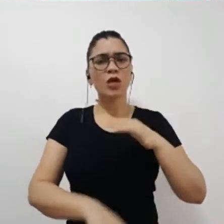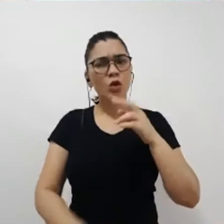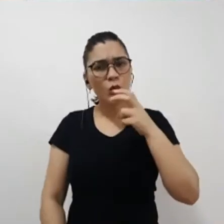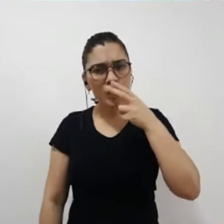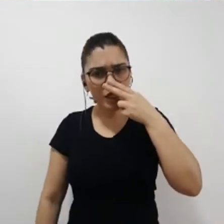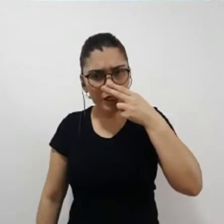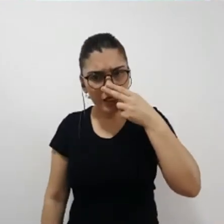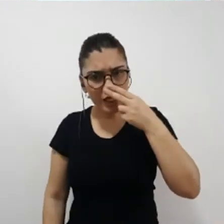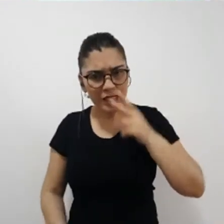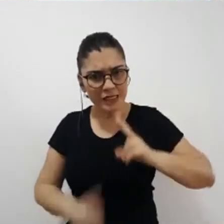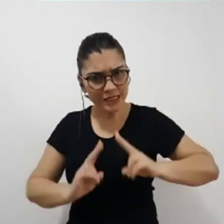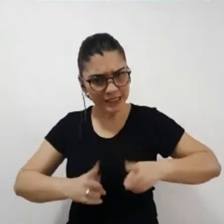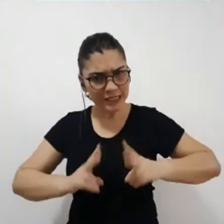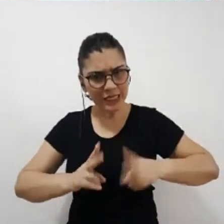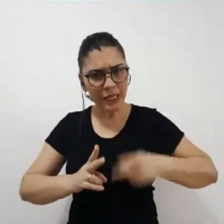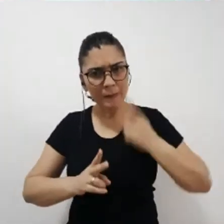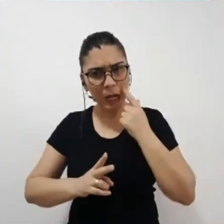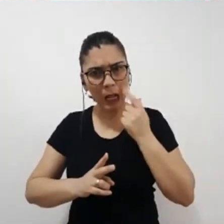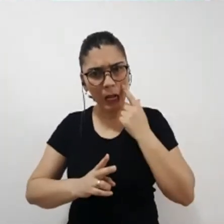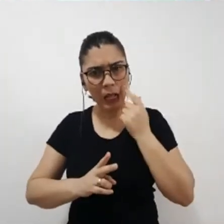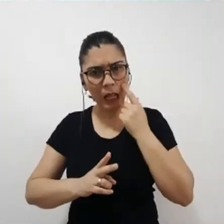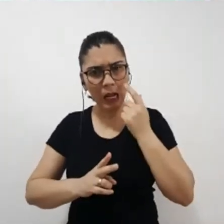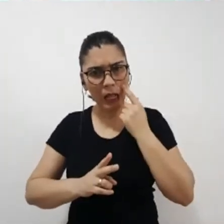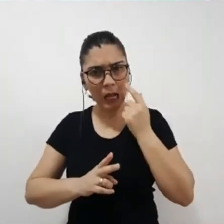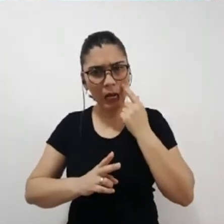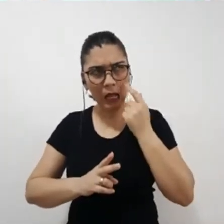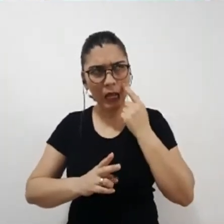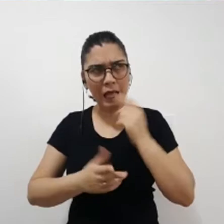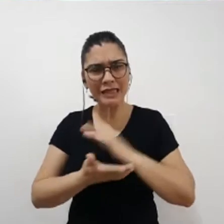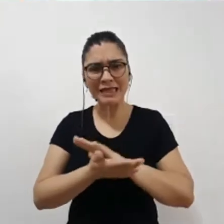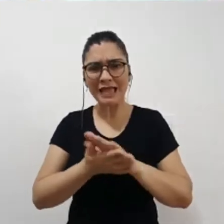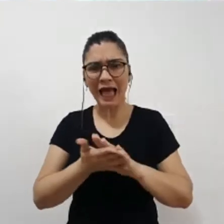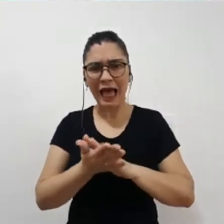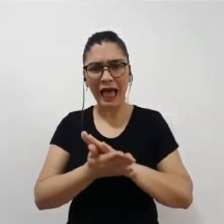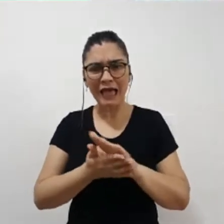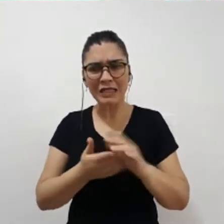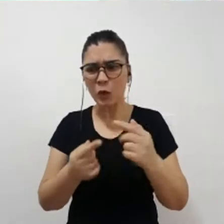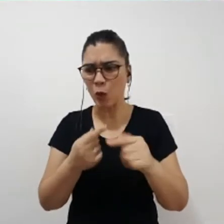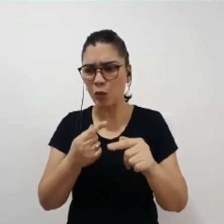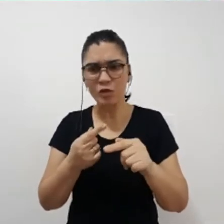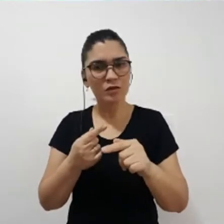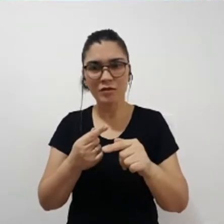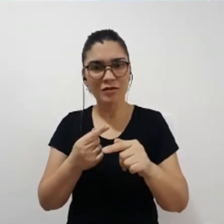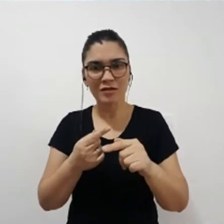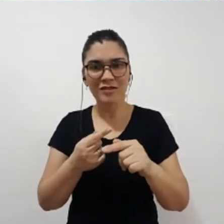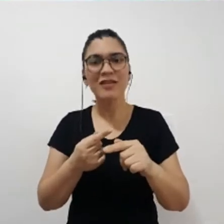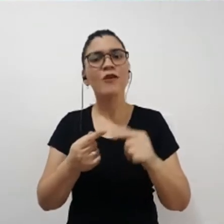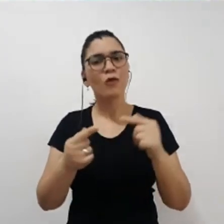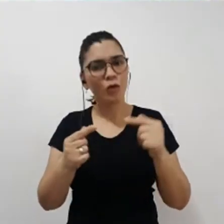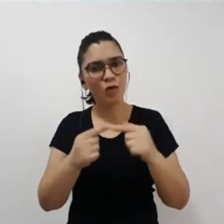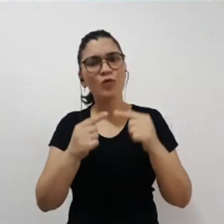sentido, mas é uma vida de lágrimas que nunca se perdem.